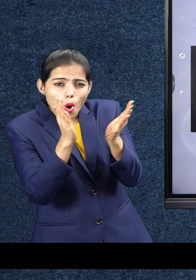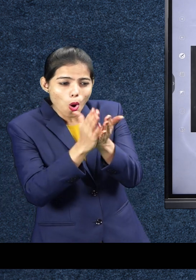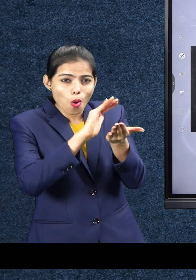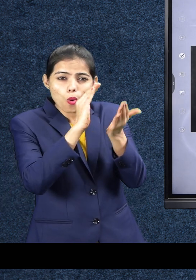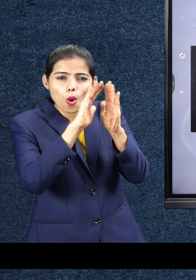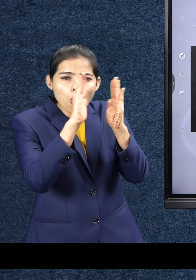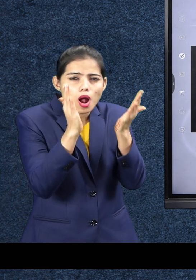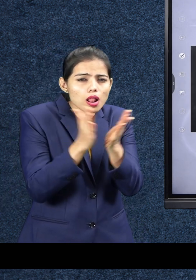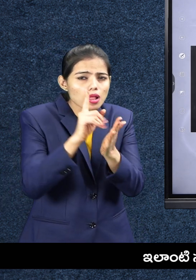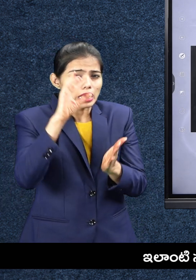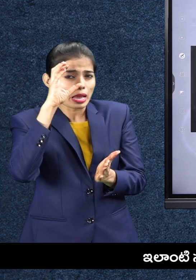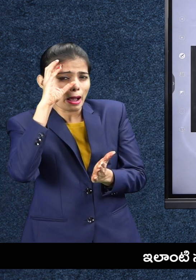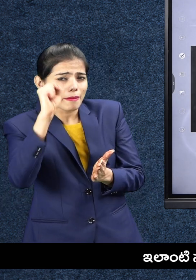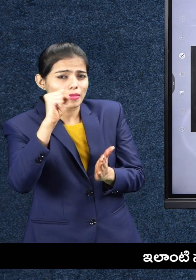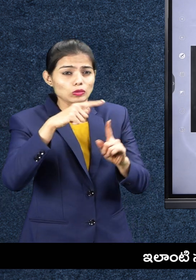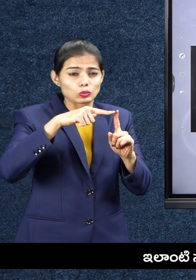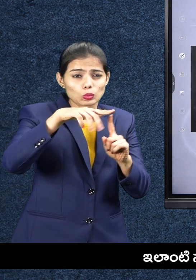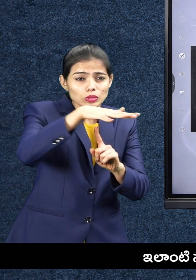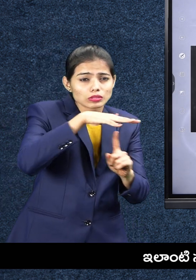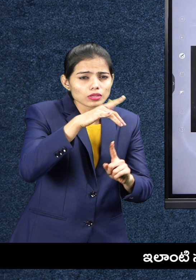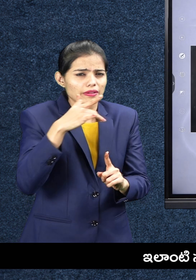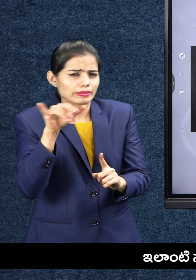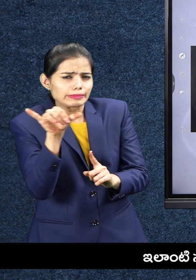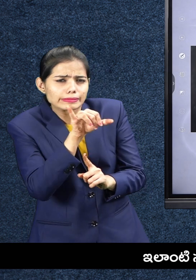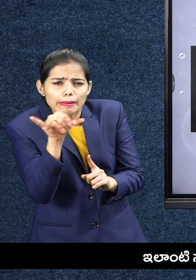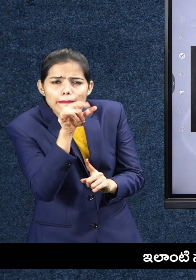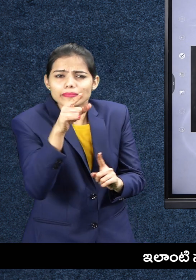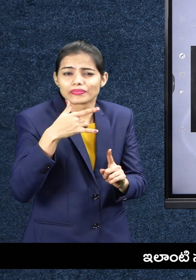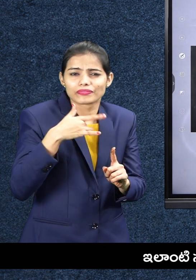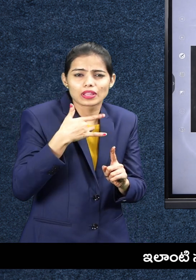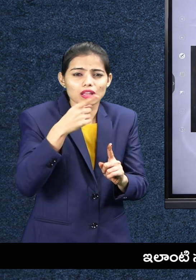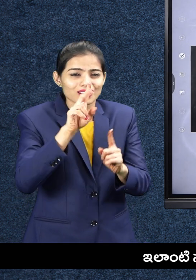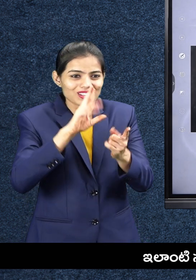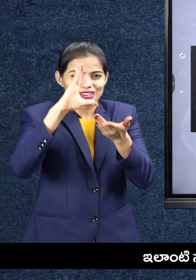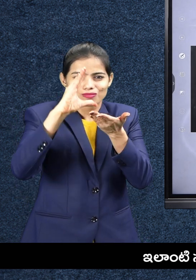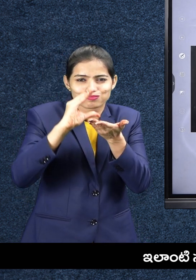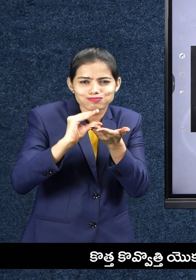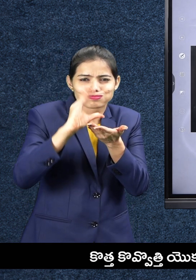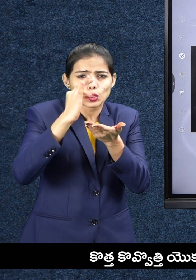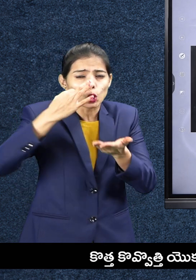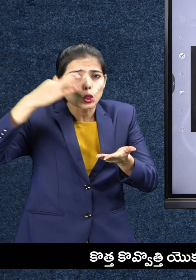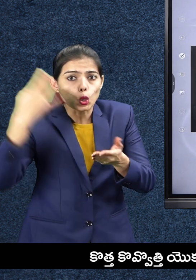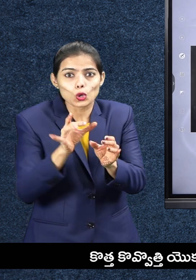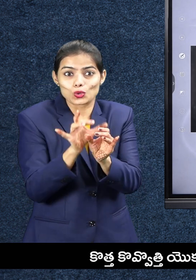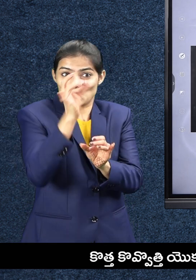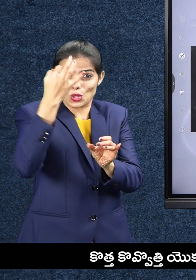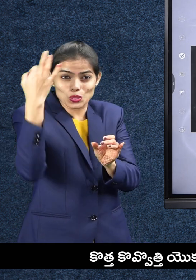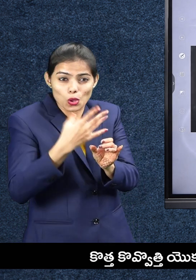పొందుతారు. ఇలాంటి సందర్భాల్లో గుర్తుంచుకోవాల్సిన ముఖ్యమైన విషయం ఏంటంటే కొత్త కొవ్వొత్తి యొక్క